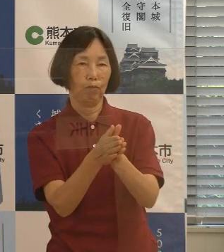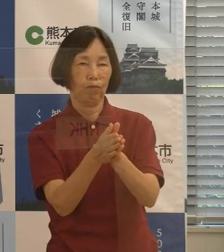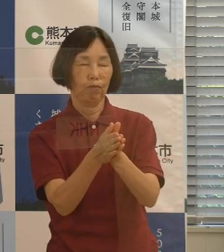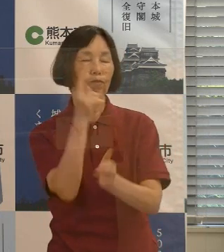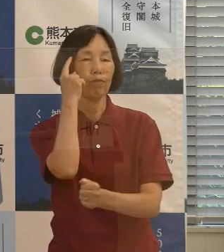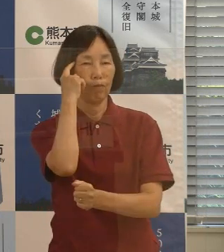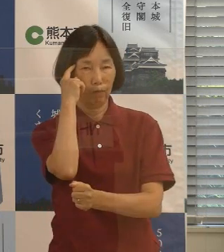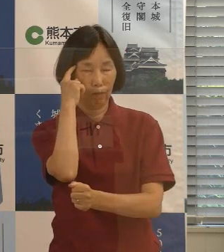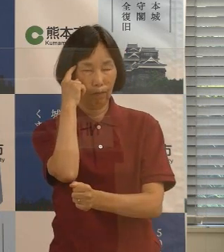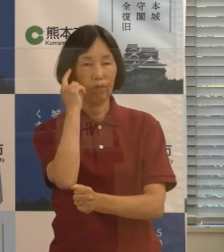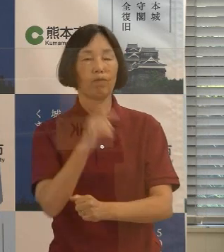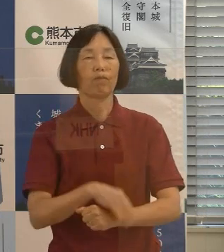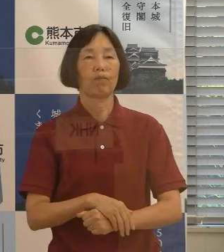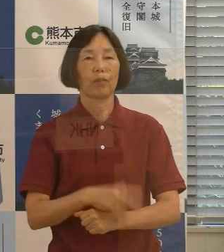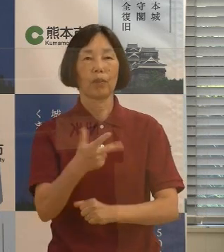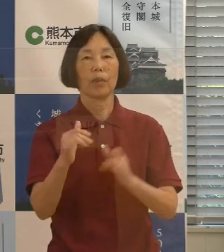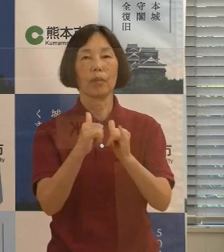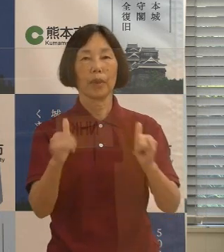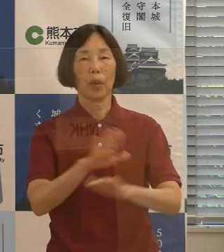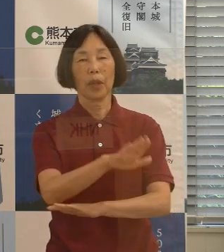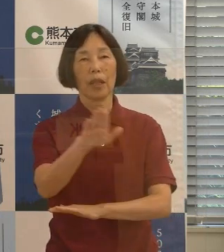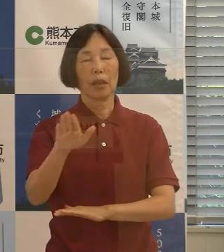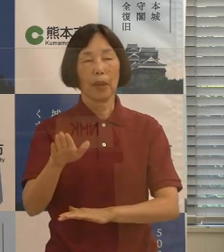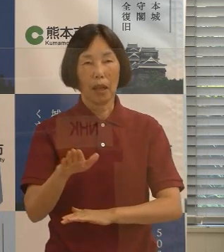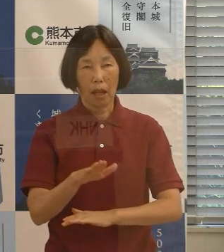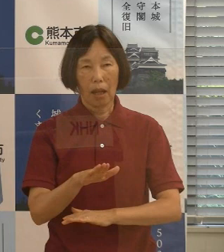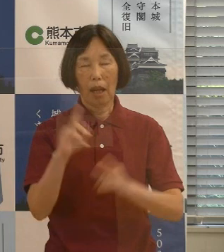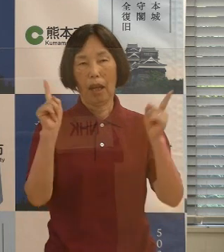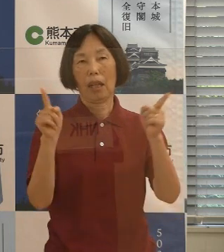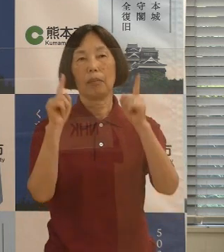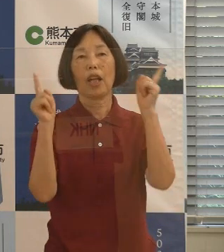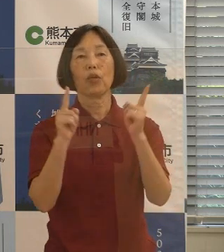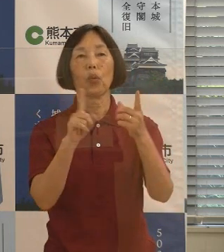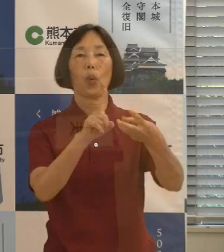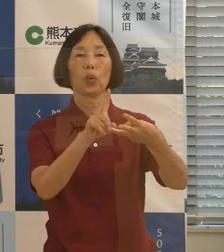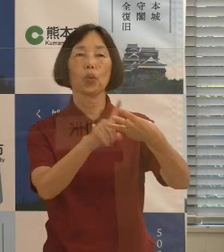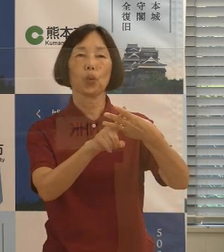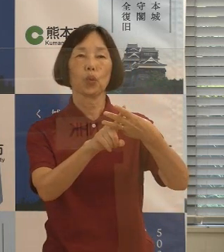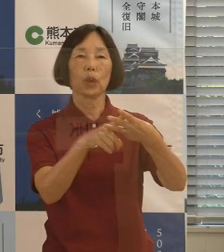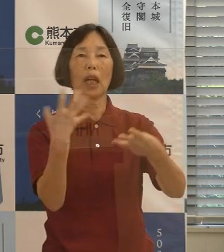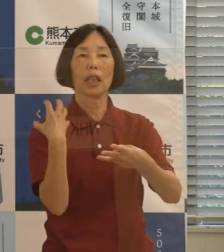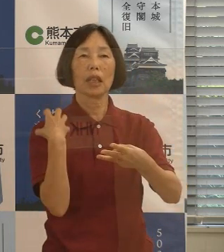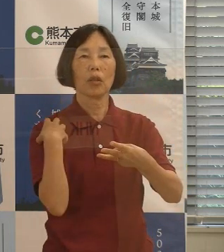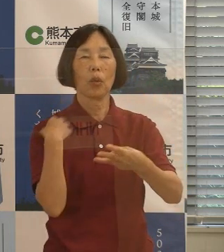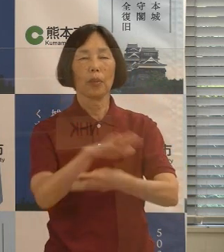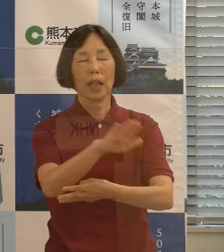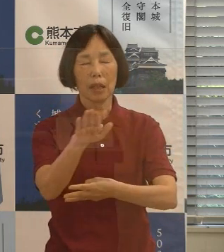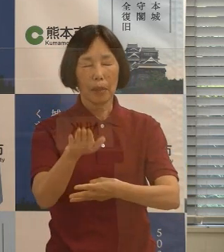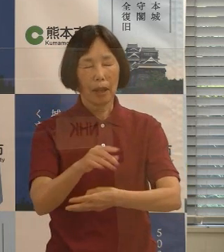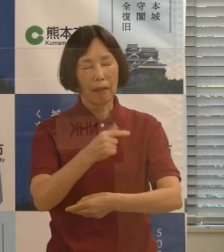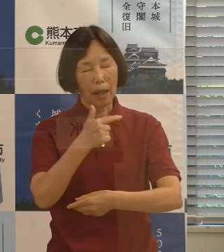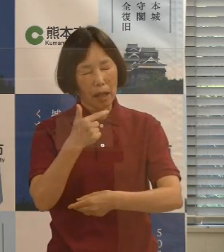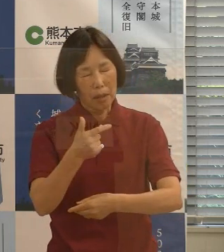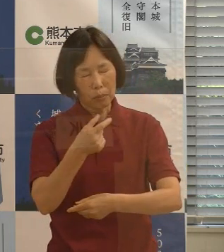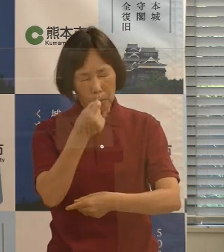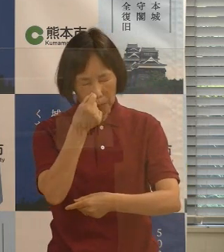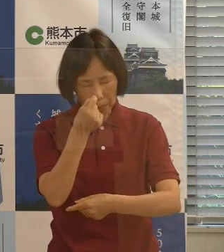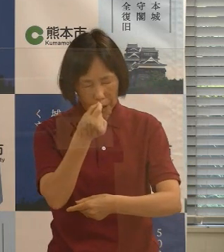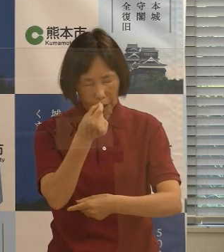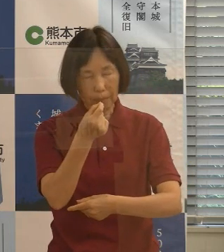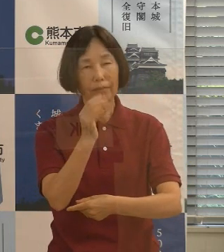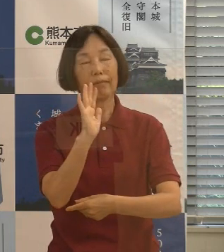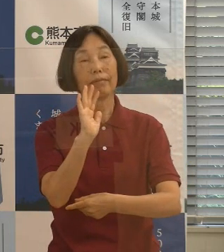。市民の皆様やイベント主催者の皆様には大変ご不便をおかけいたしますが、どう